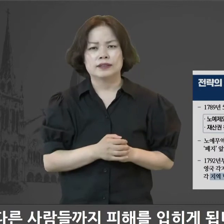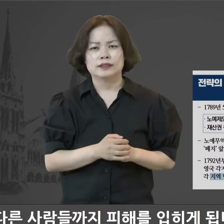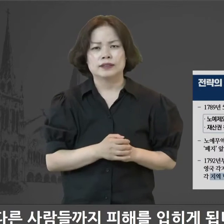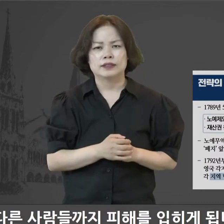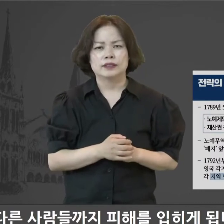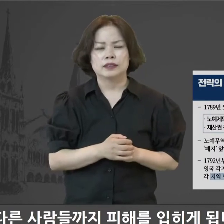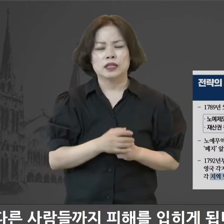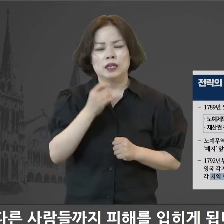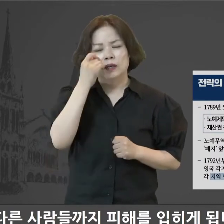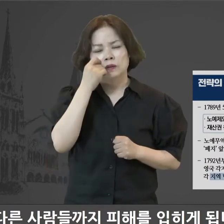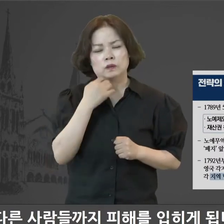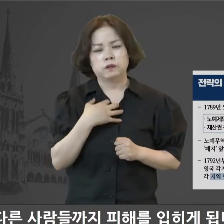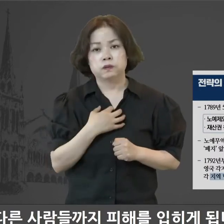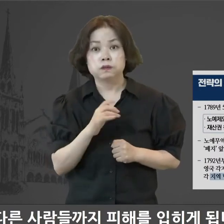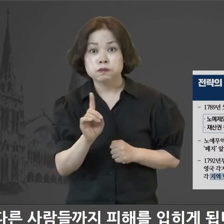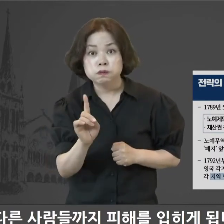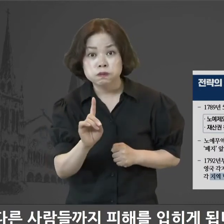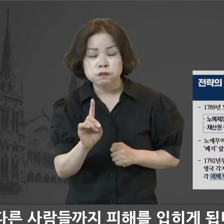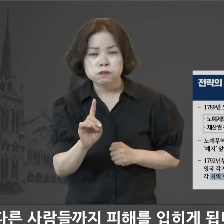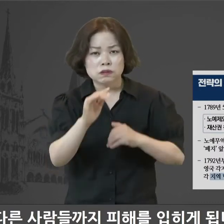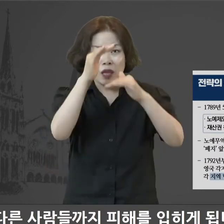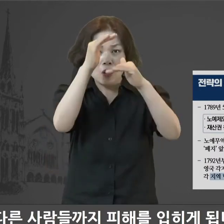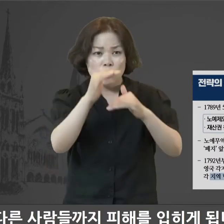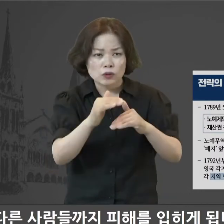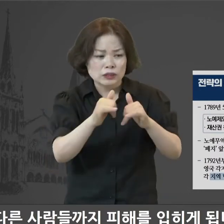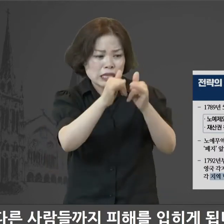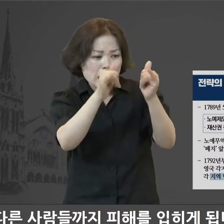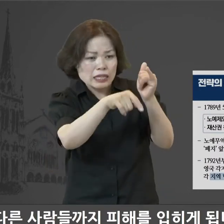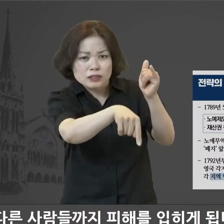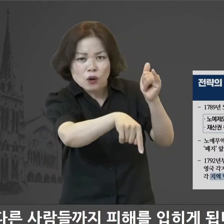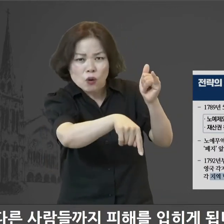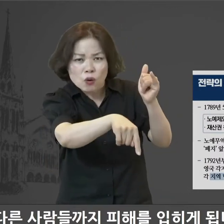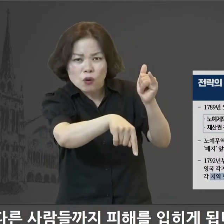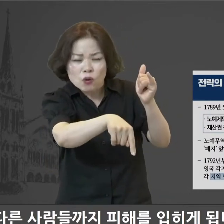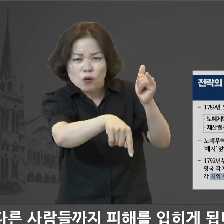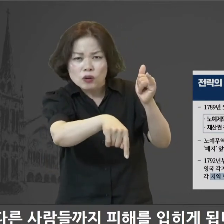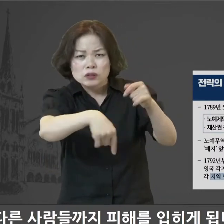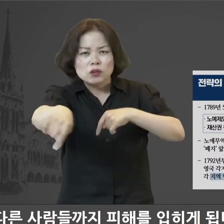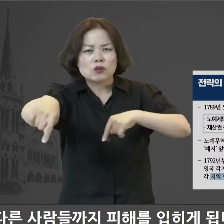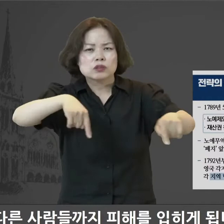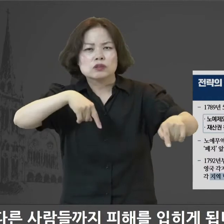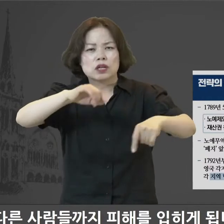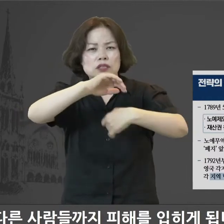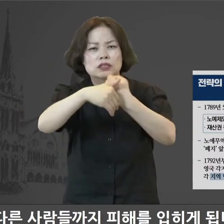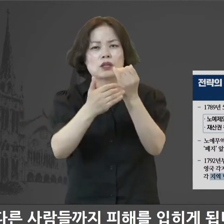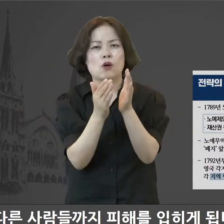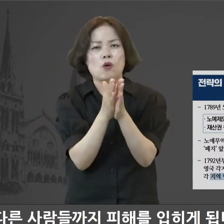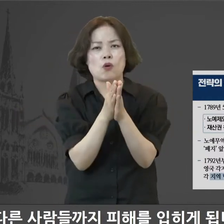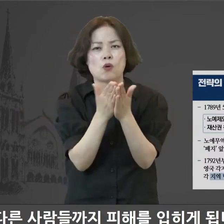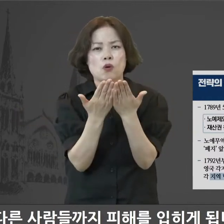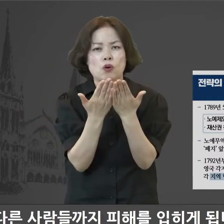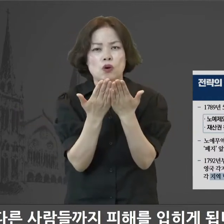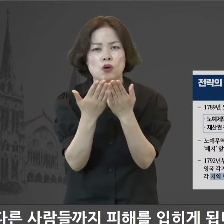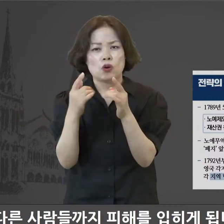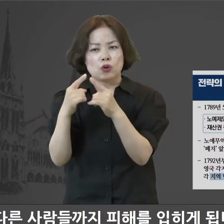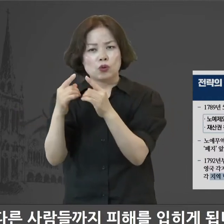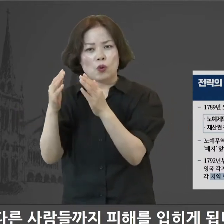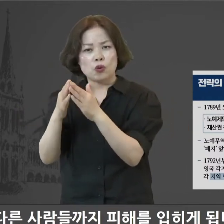제가 슬픈 게 어디 있냐면, 항상 사회적 정치적 목소리를 낼 때도 우리는 성경과 교회